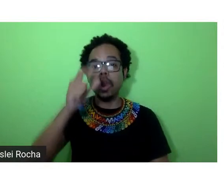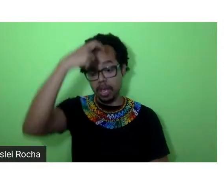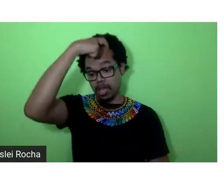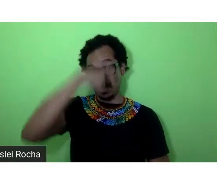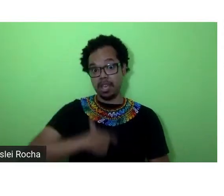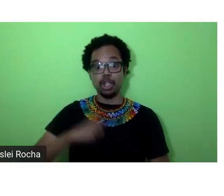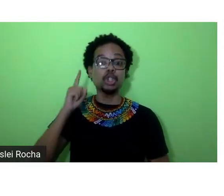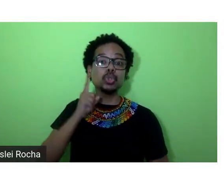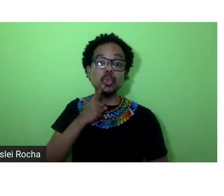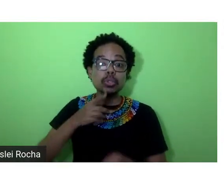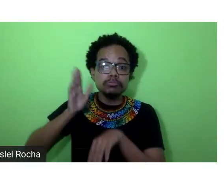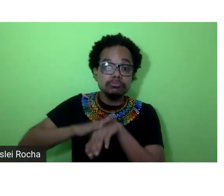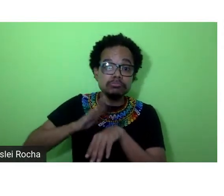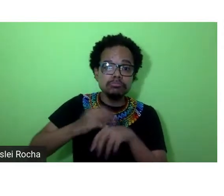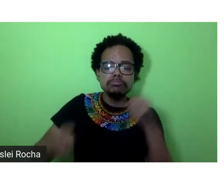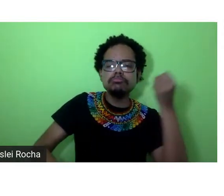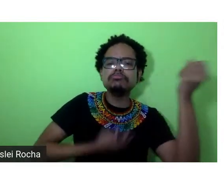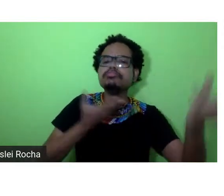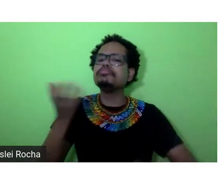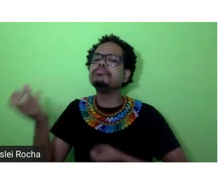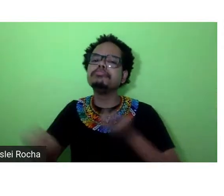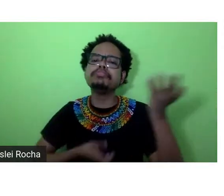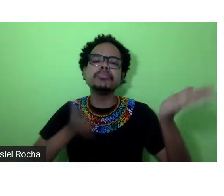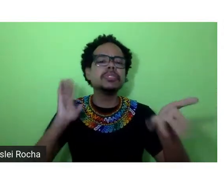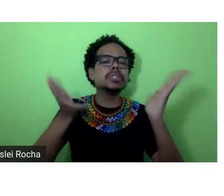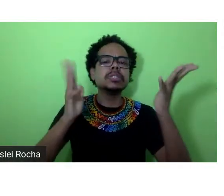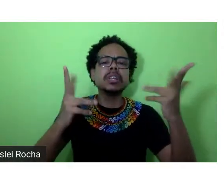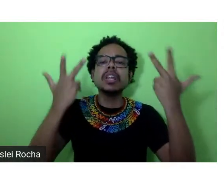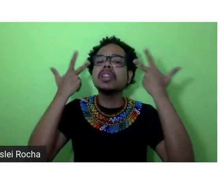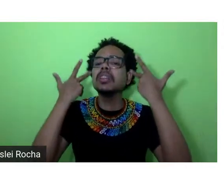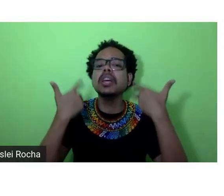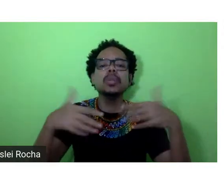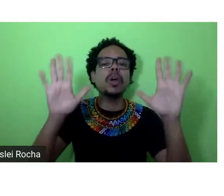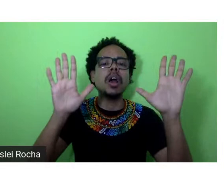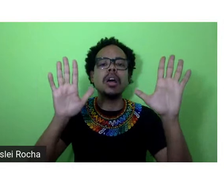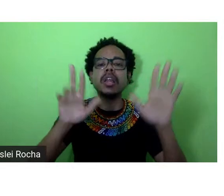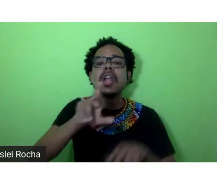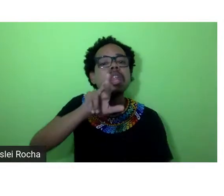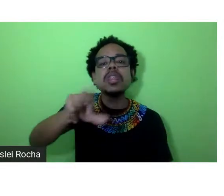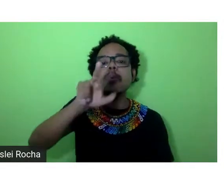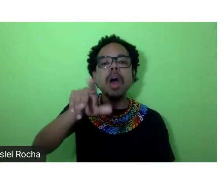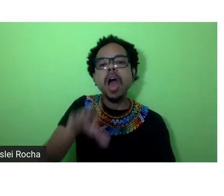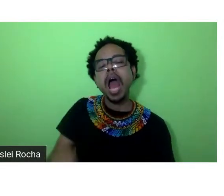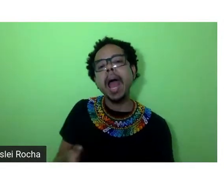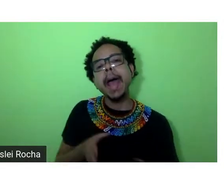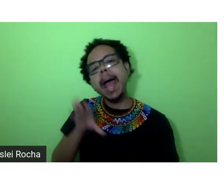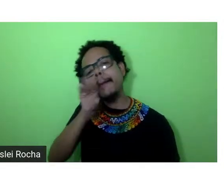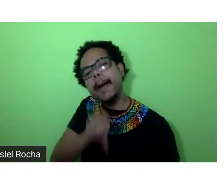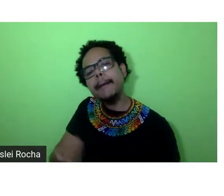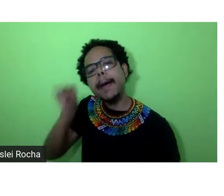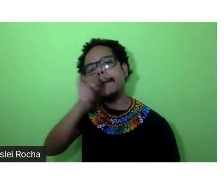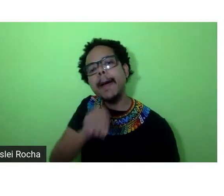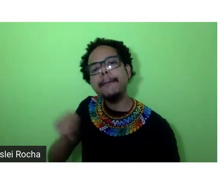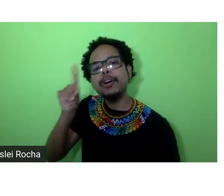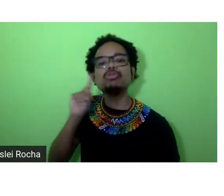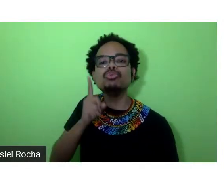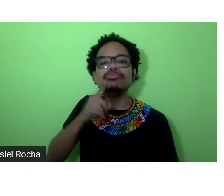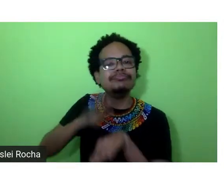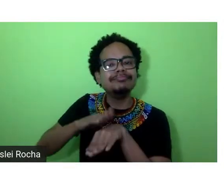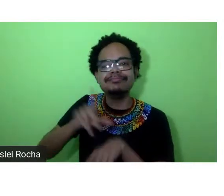já escreveram sobre a cultura e identidade surda E aí